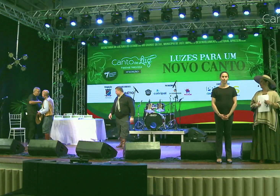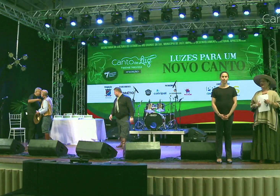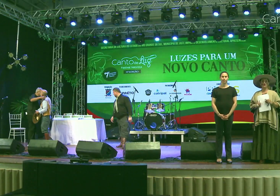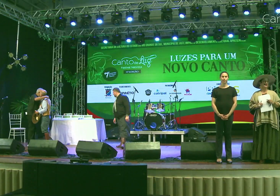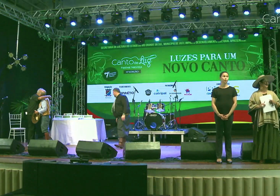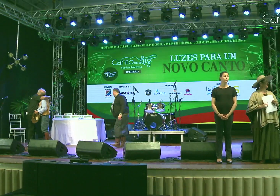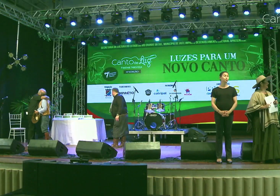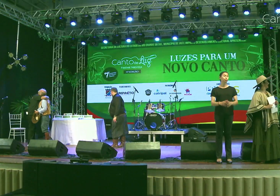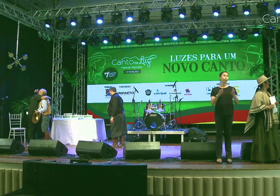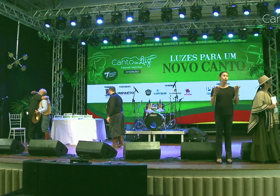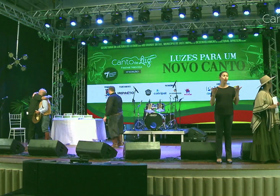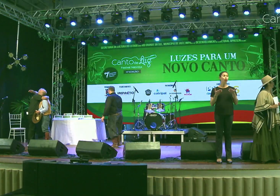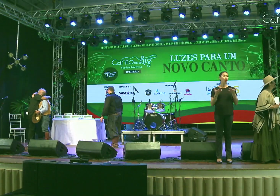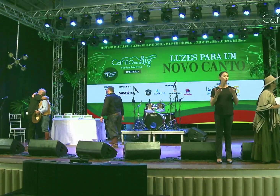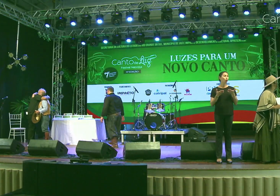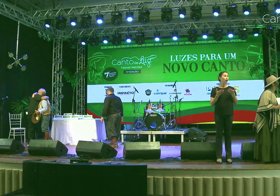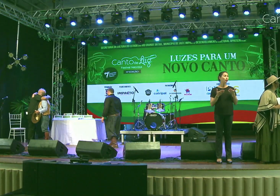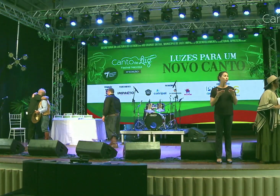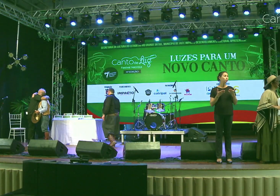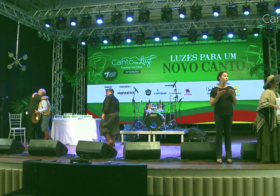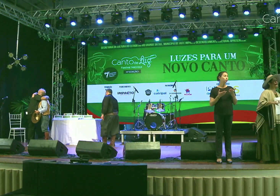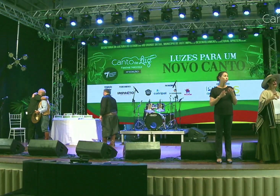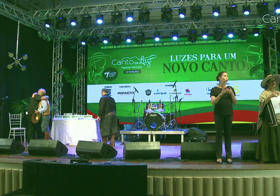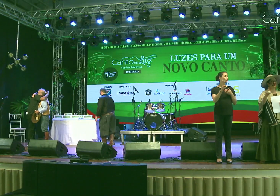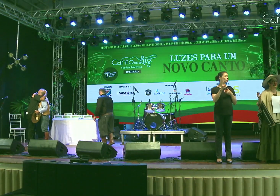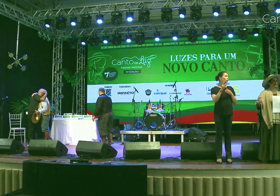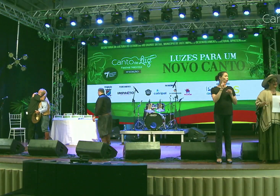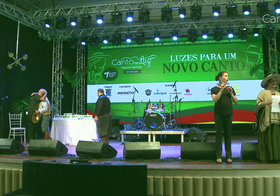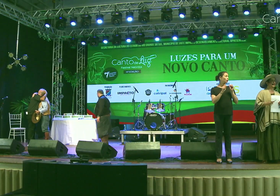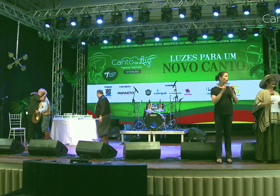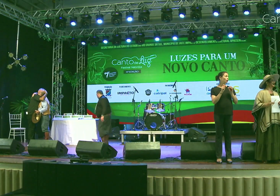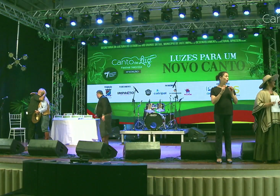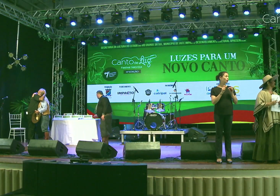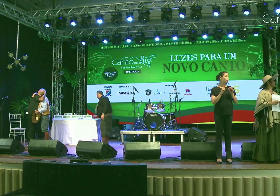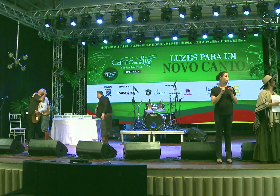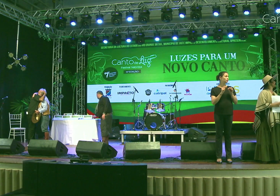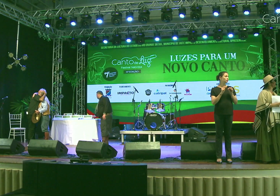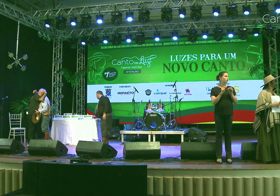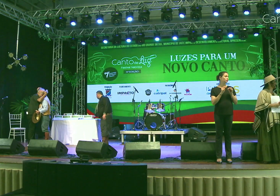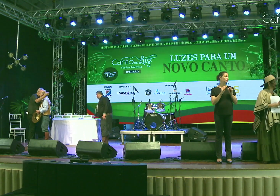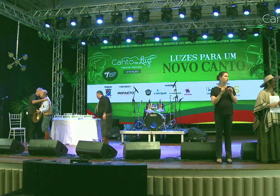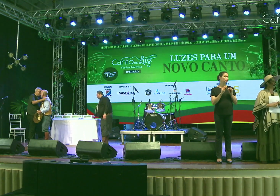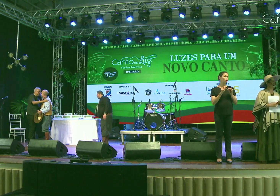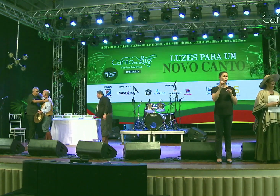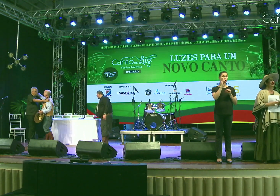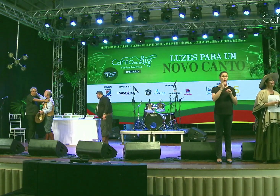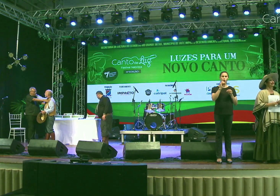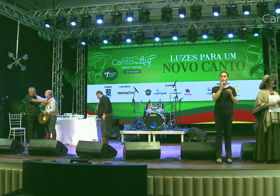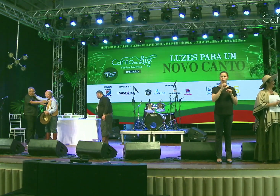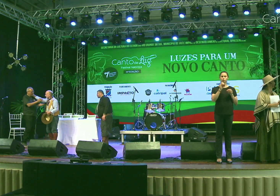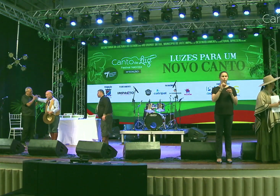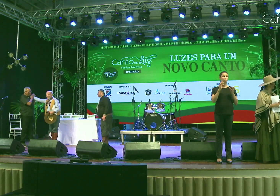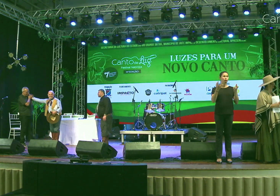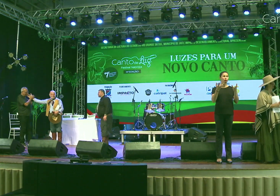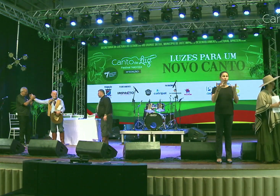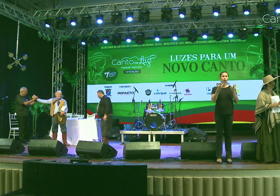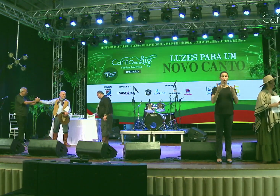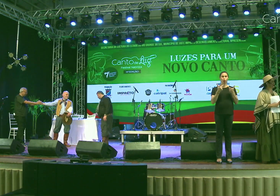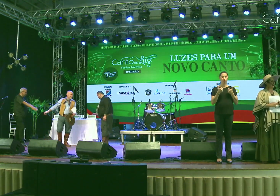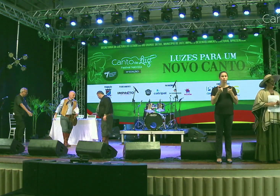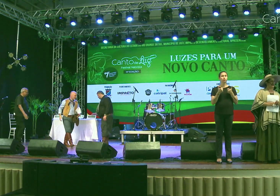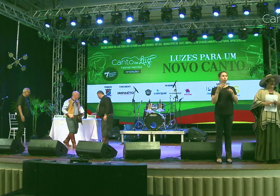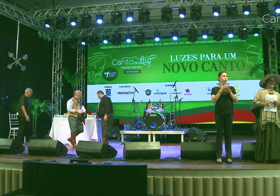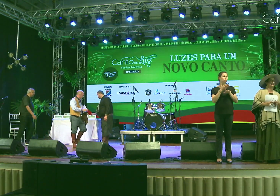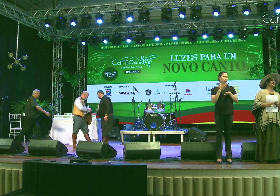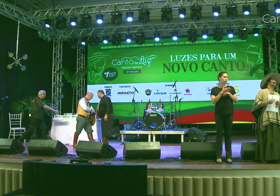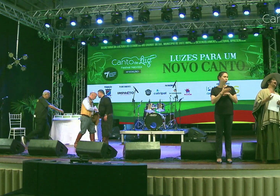E agora, Zeca, na sequência, depois de tantos brilhantes instrumentistas que desfilaram neste palco, a gente